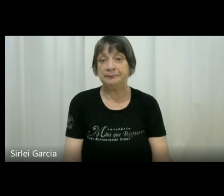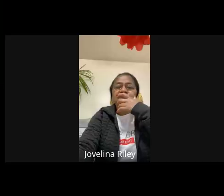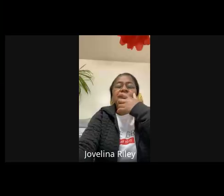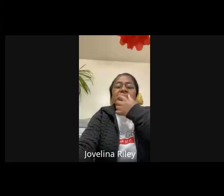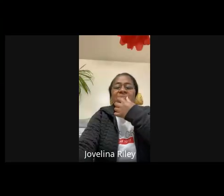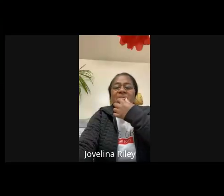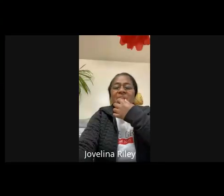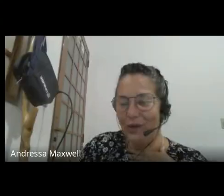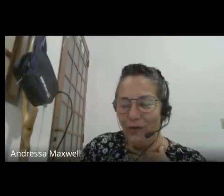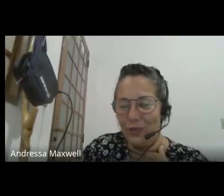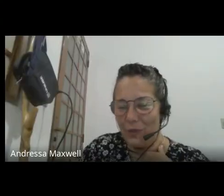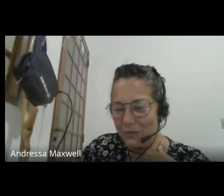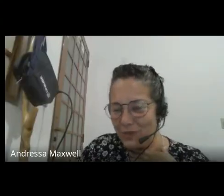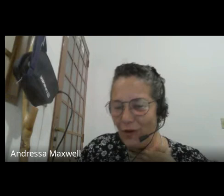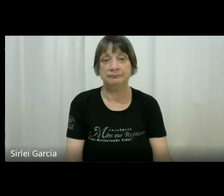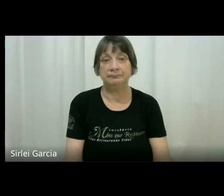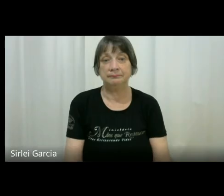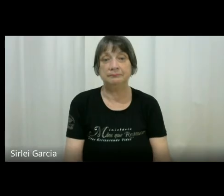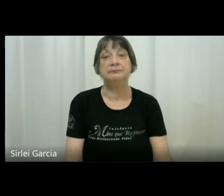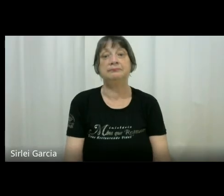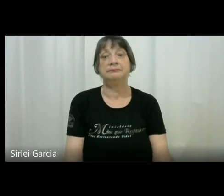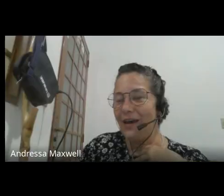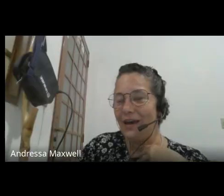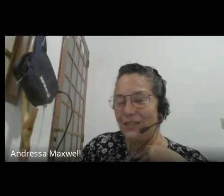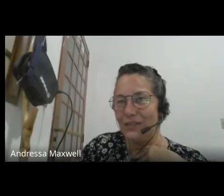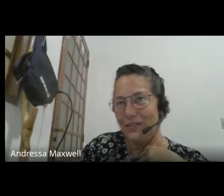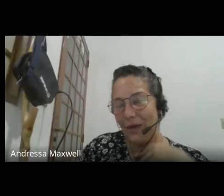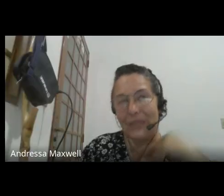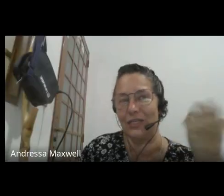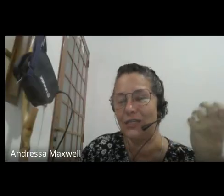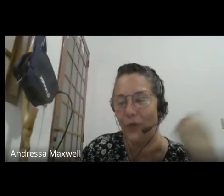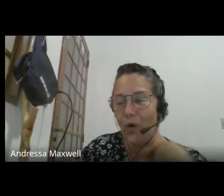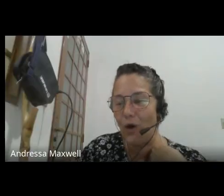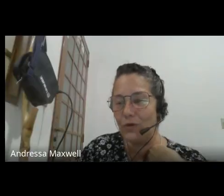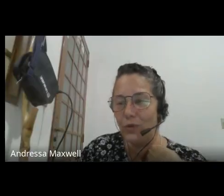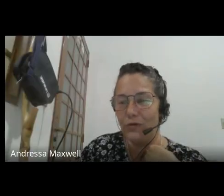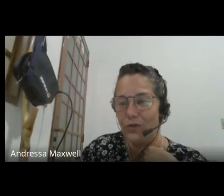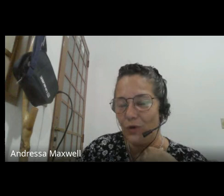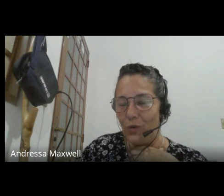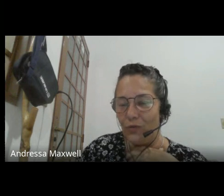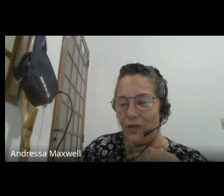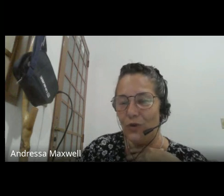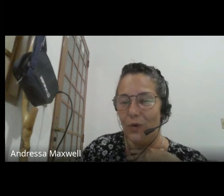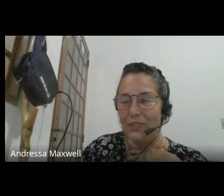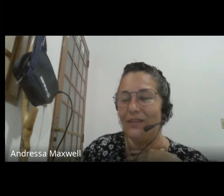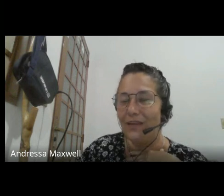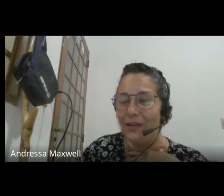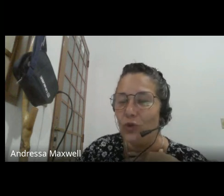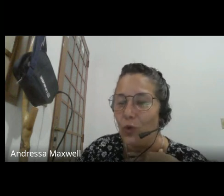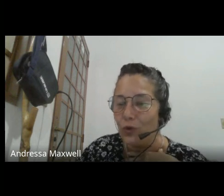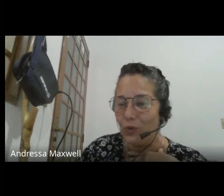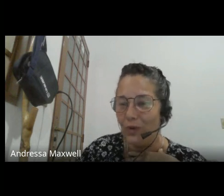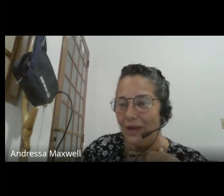Só para comentar, porque foi isso mesmo que você falou. A gente, quer dizer, a gente não, eu gosto muito de quando eu vejo alguma coisa,